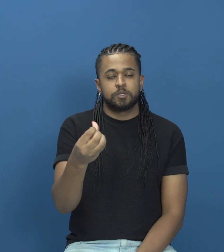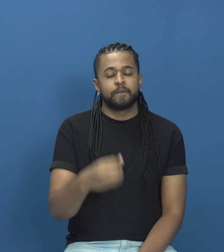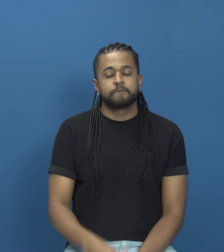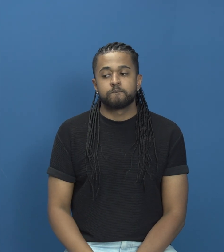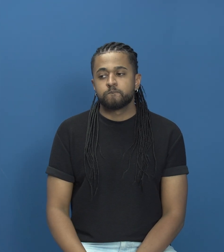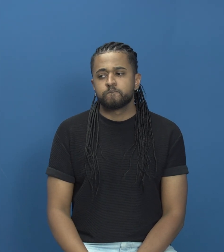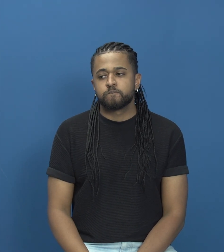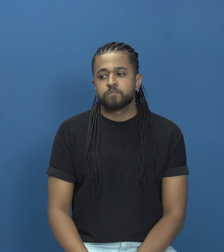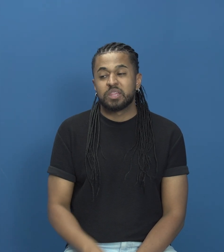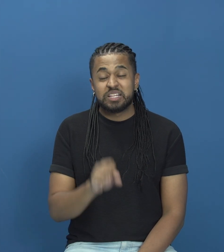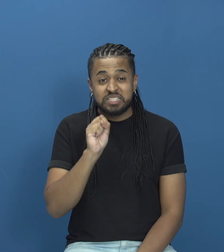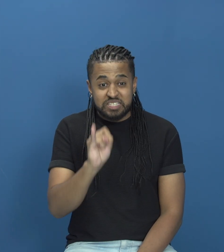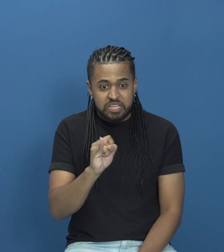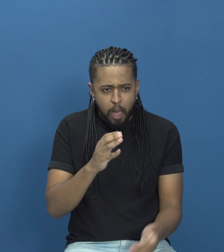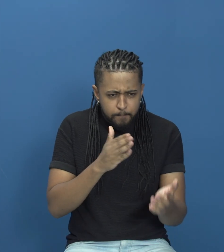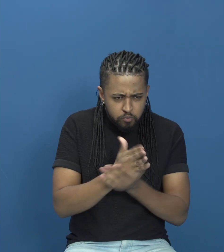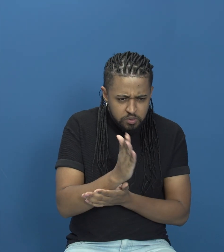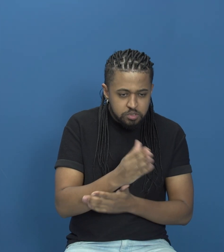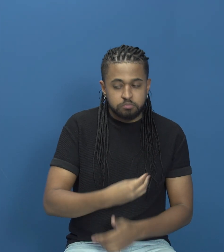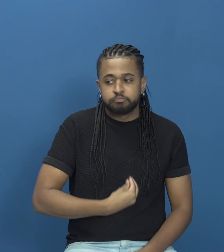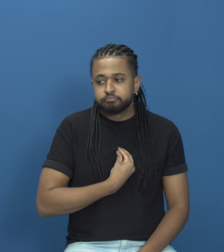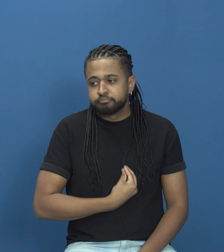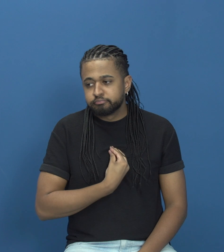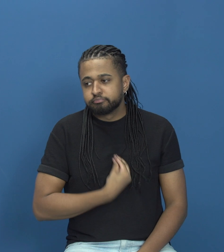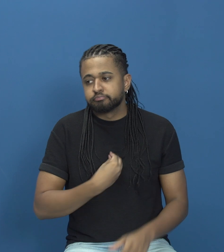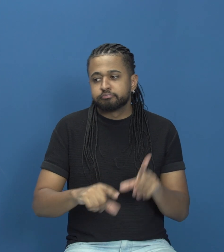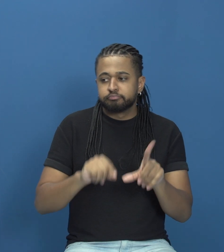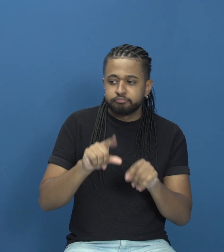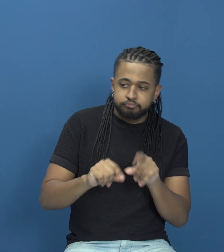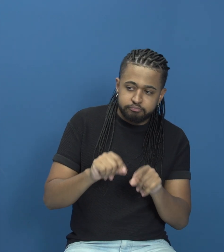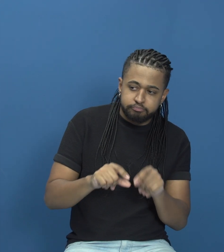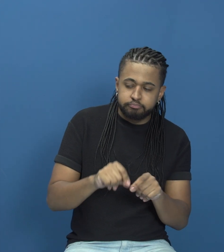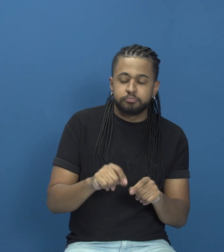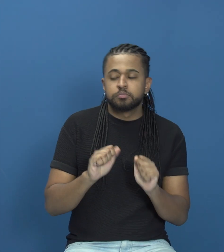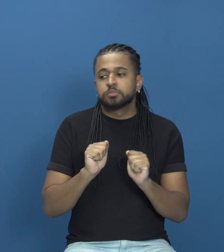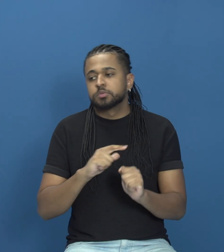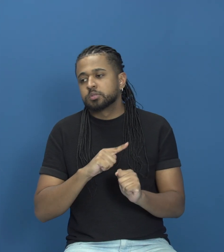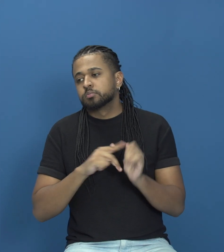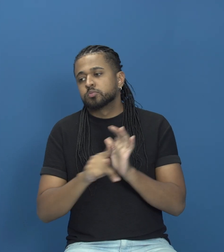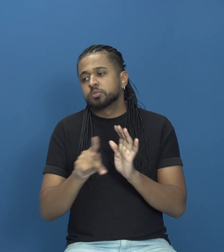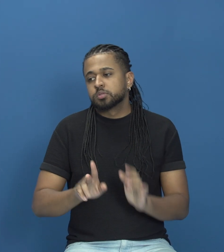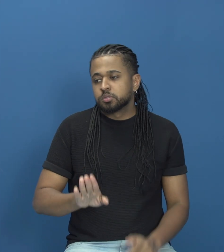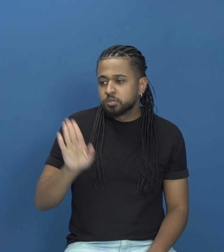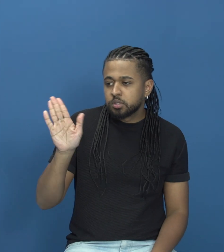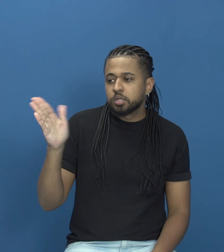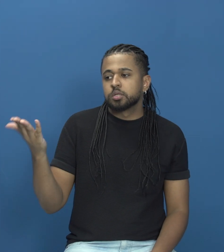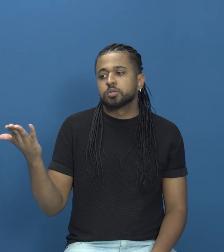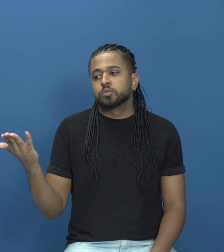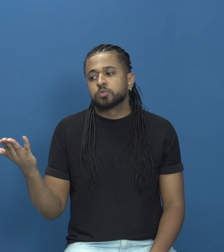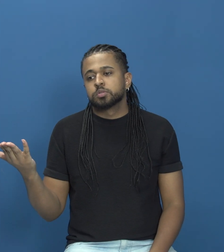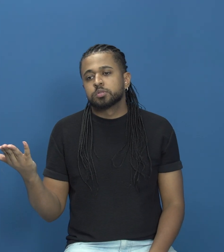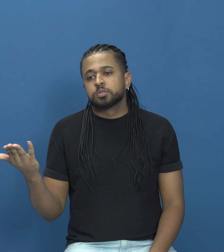16.6. Em caso de aprovação no presente processo seletivo, recomenda-se aos candidatos e às